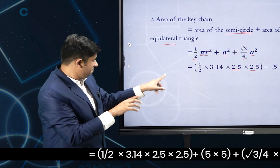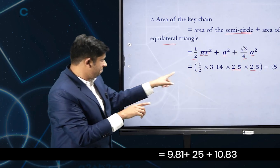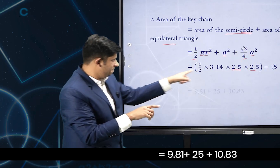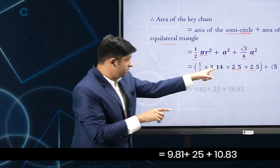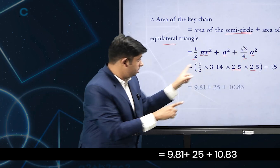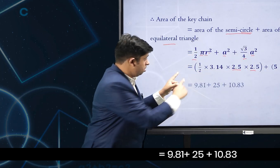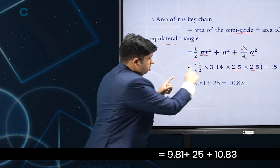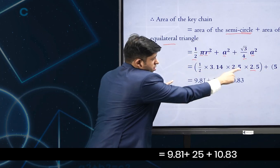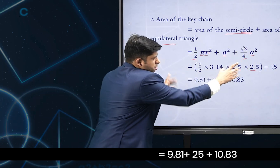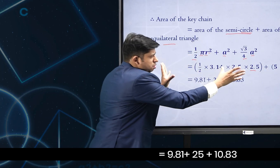ஈடு